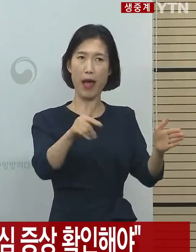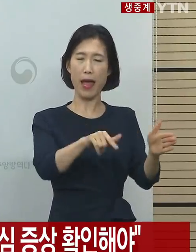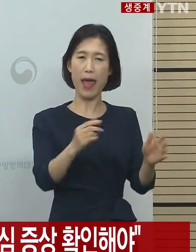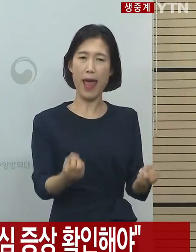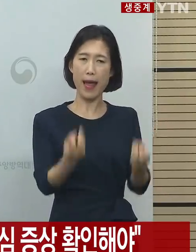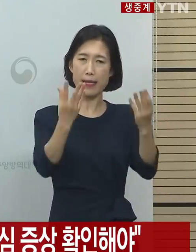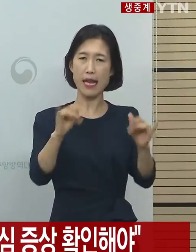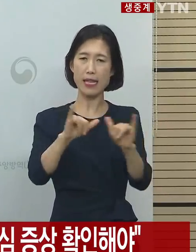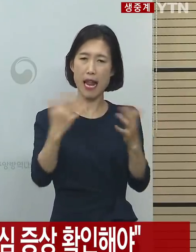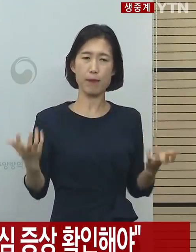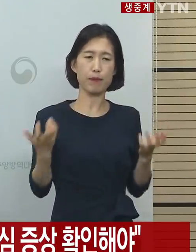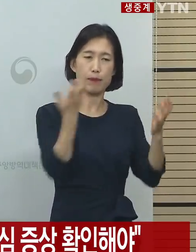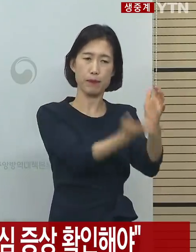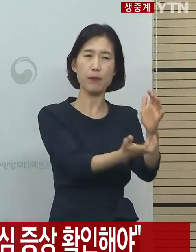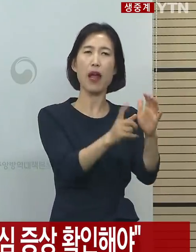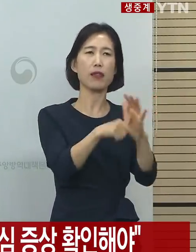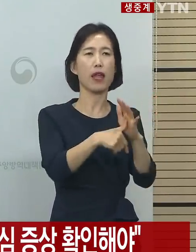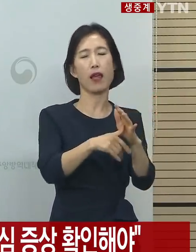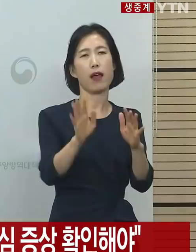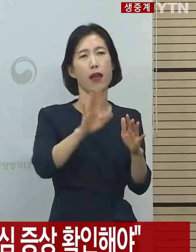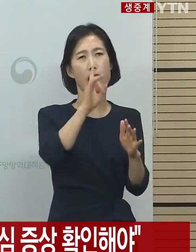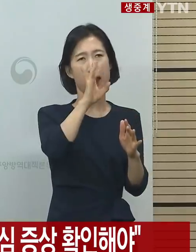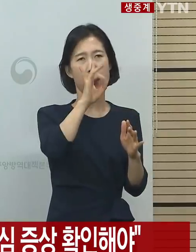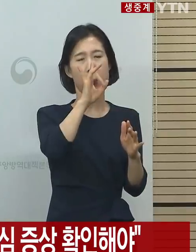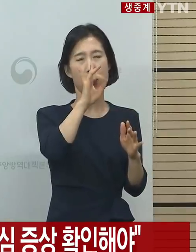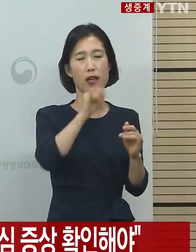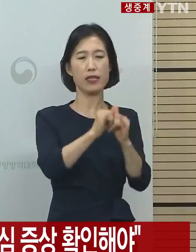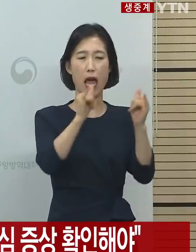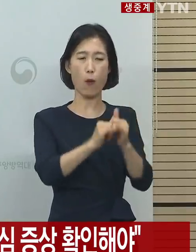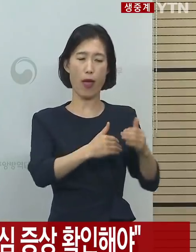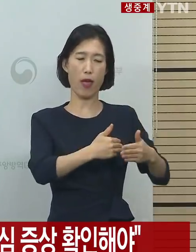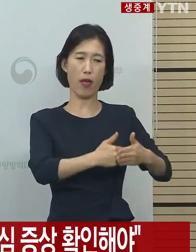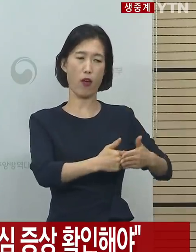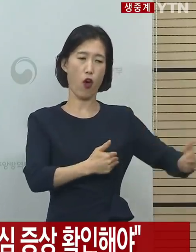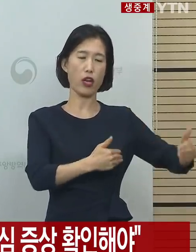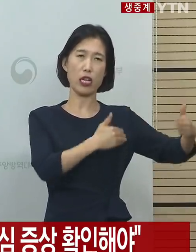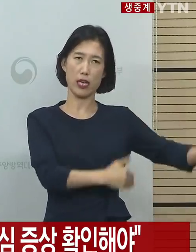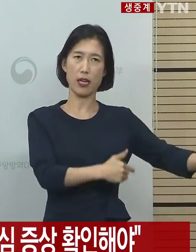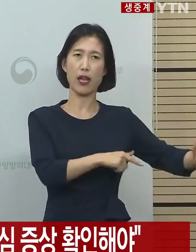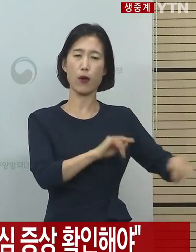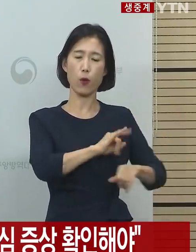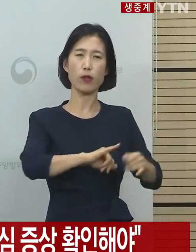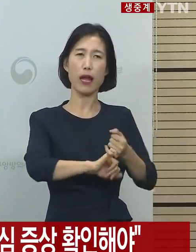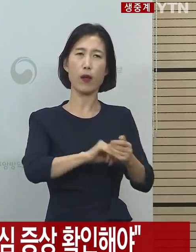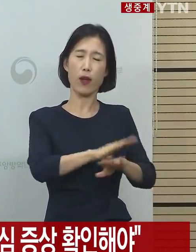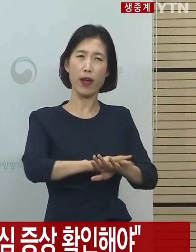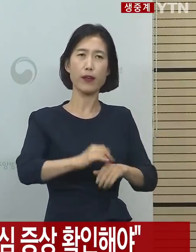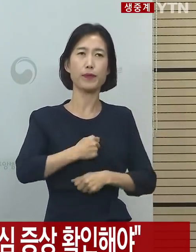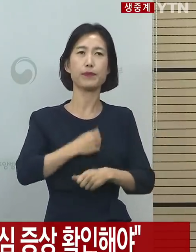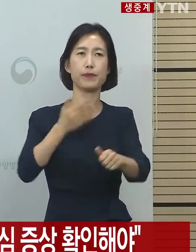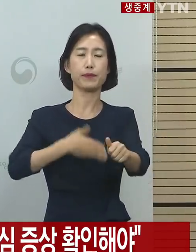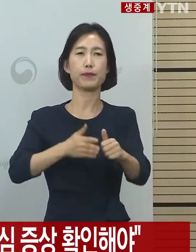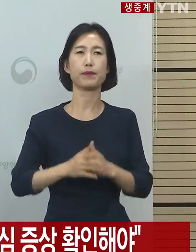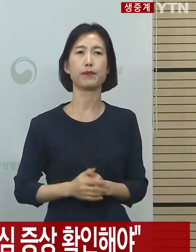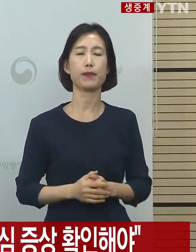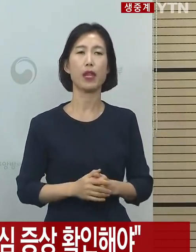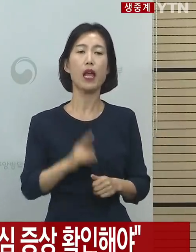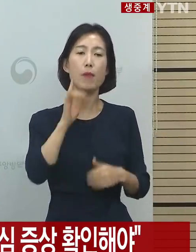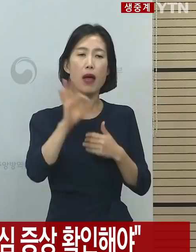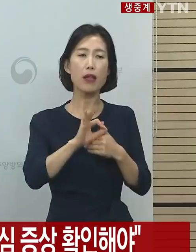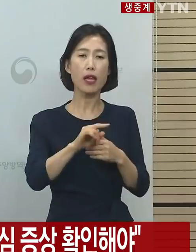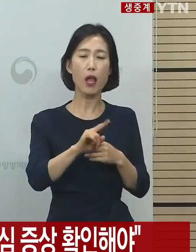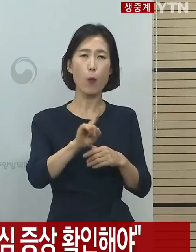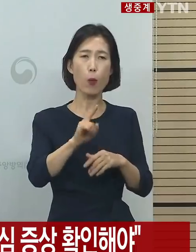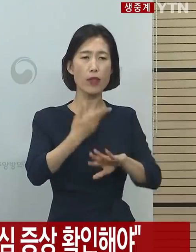행사 참석 등을 최소화하는 등 사회적 거리 두기에 대한 실천을 당부드립니다. 두 번째로 노출 표면에